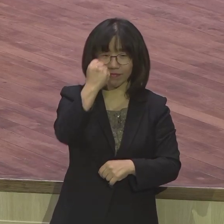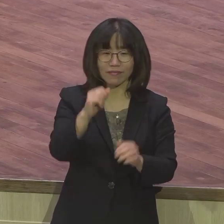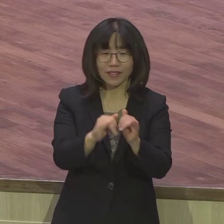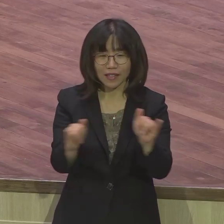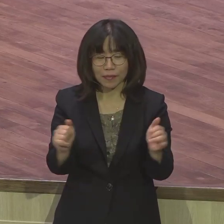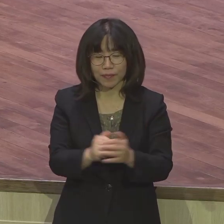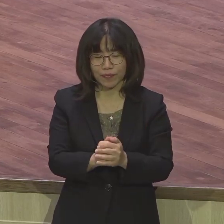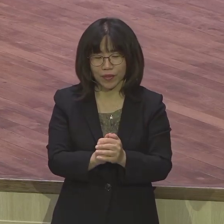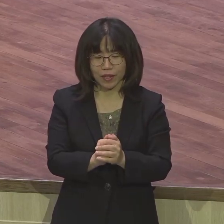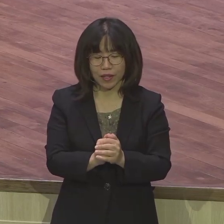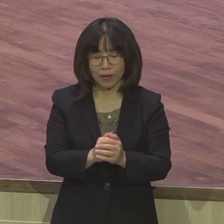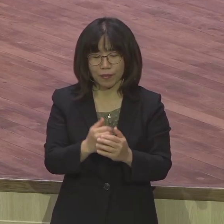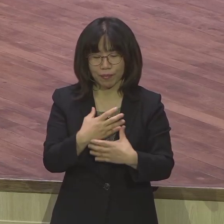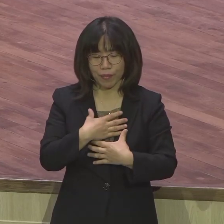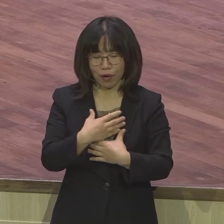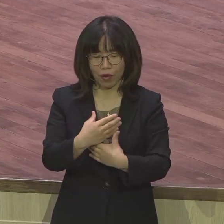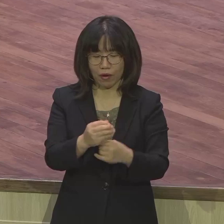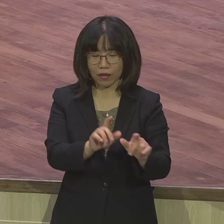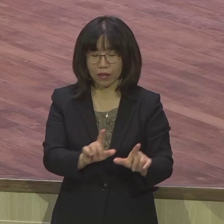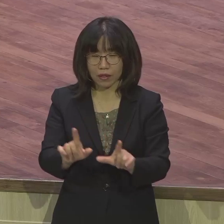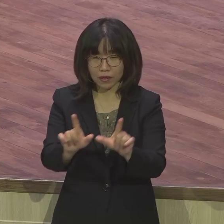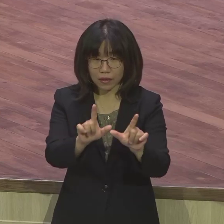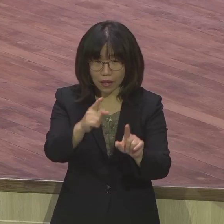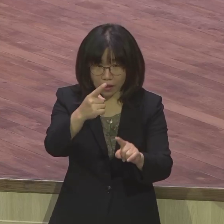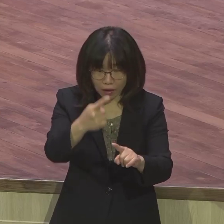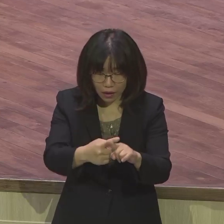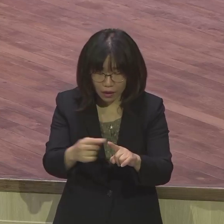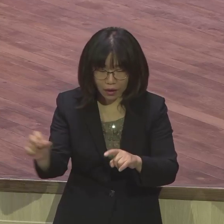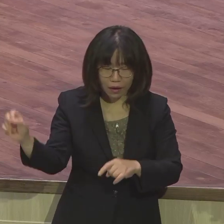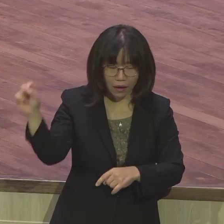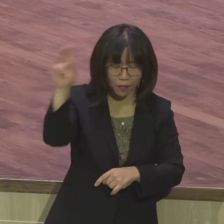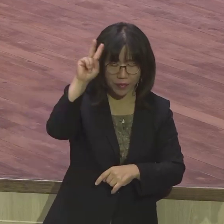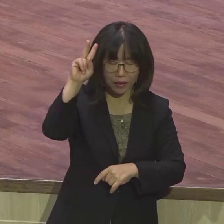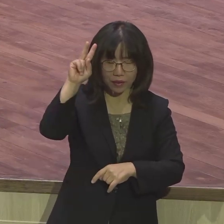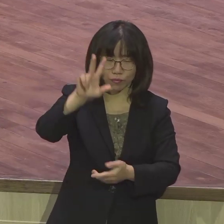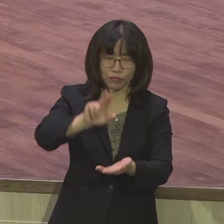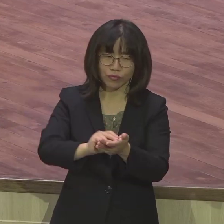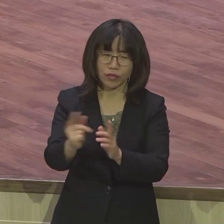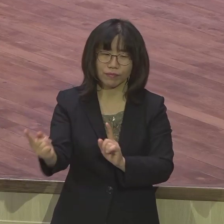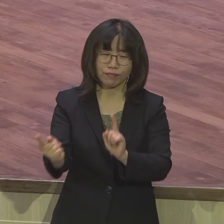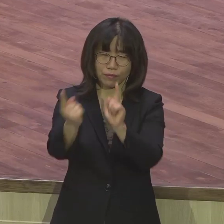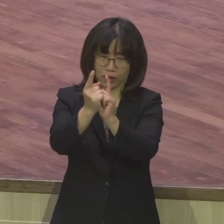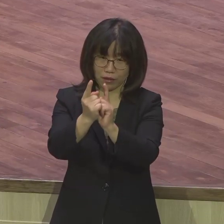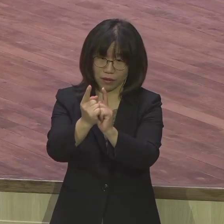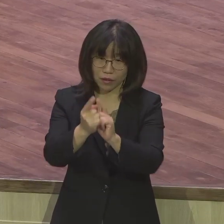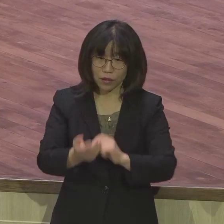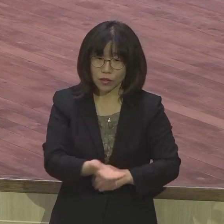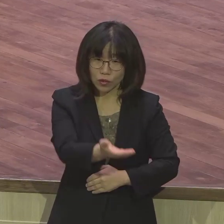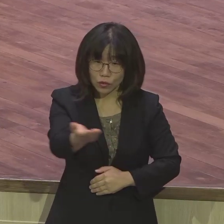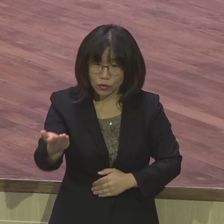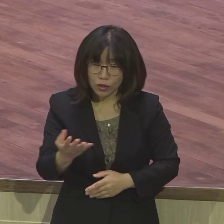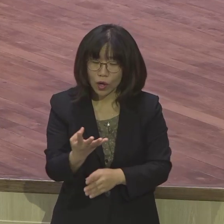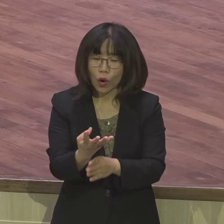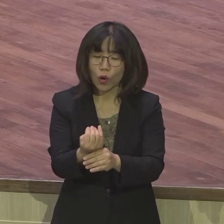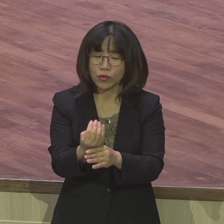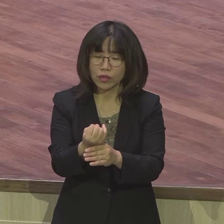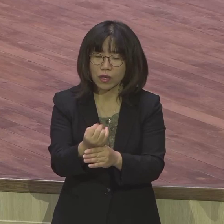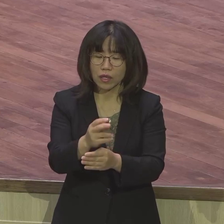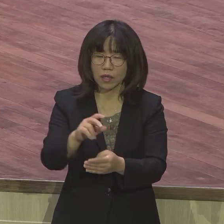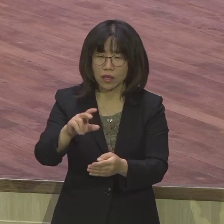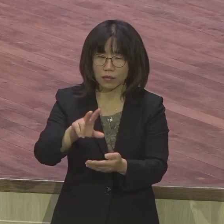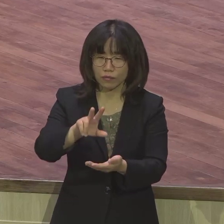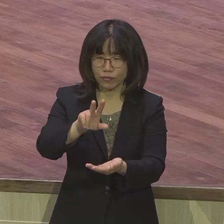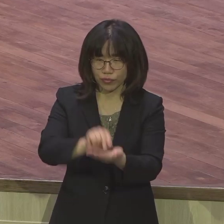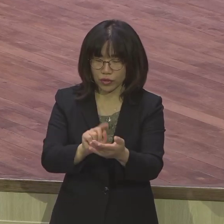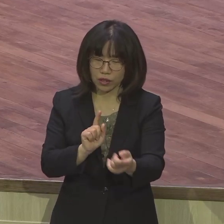재앙과 저주 이 재앙이라는 단어는 국어사전에 보면 언제 어떻게 우리 가정에 들어닥칠지 모르는